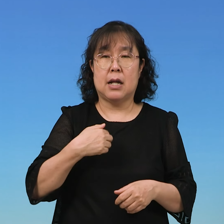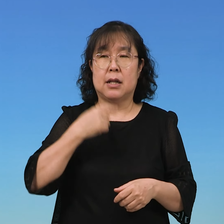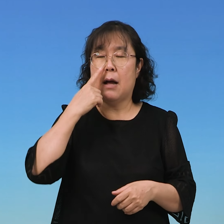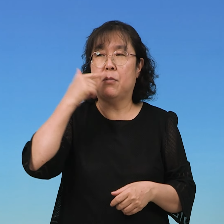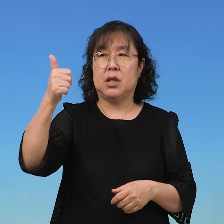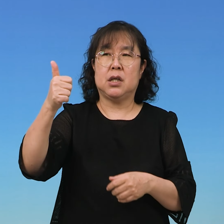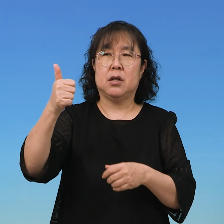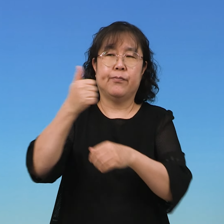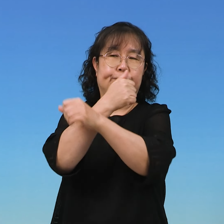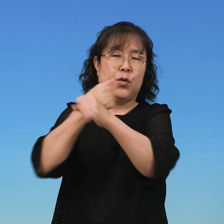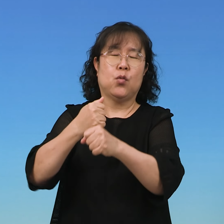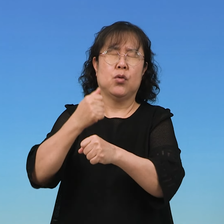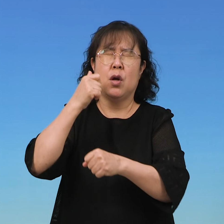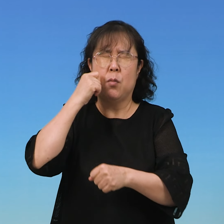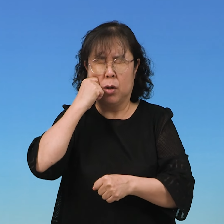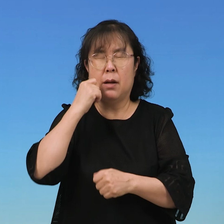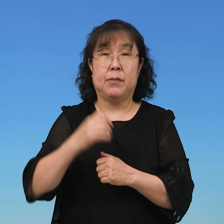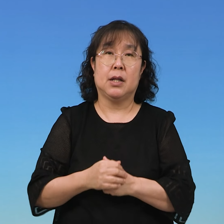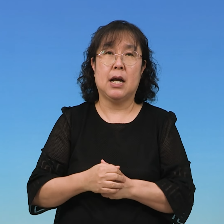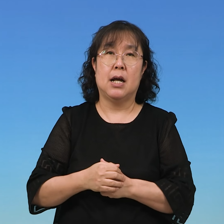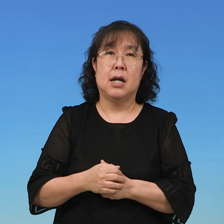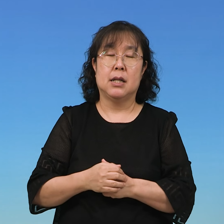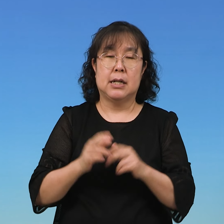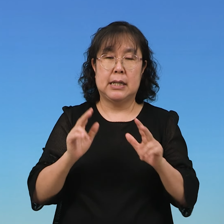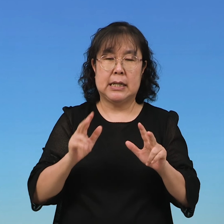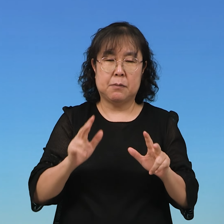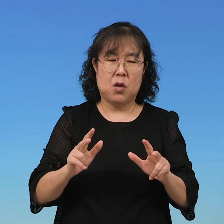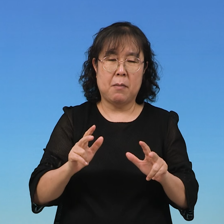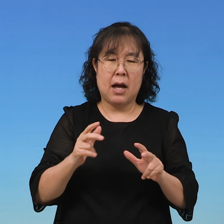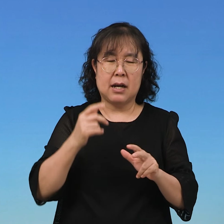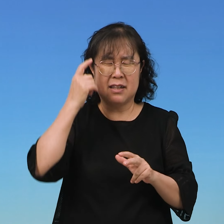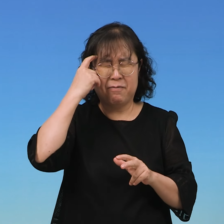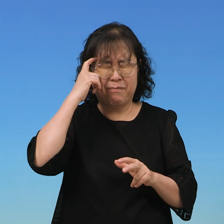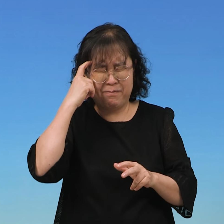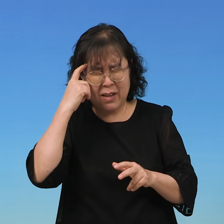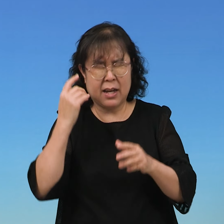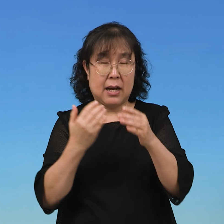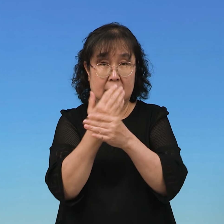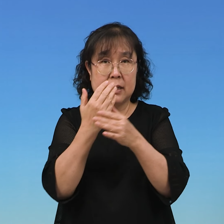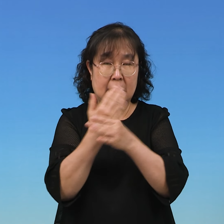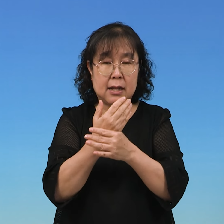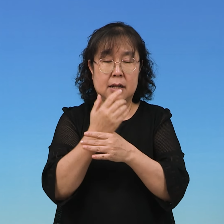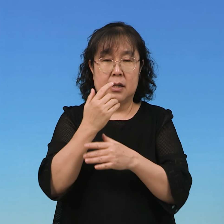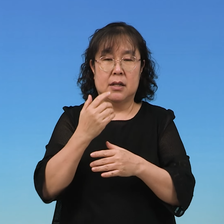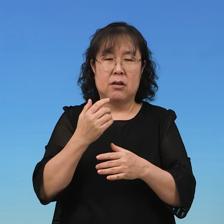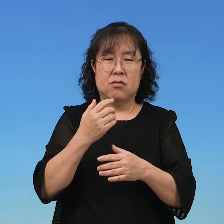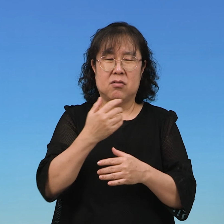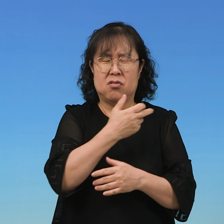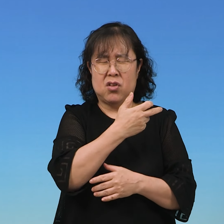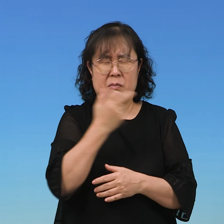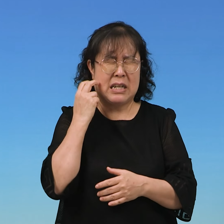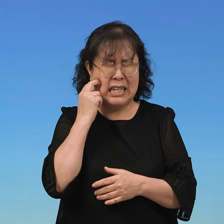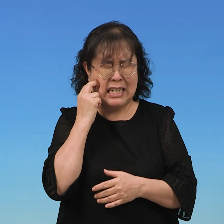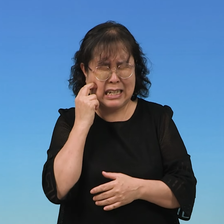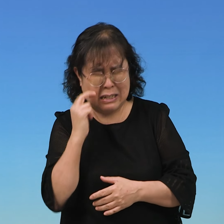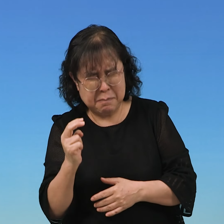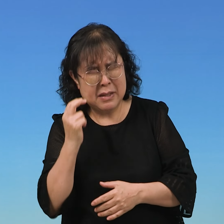아버지를 용서할 수 없었습니다. 지금도 생생하게 기억되는 악몽 같은 장면들이 있습니다. 그런 수술을 한